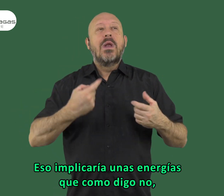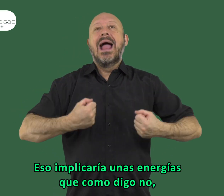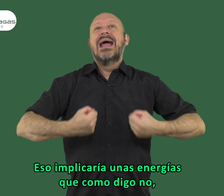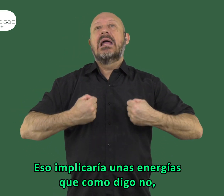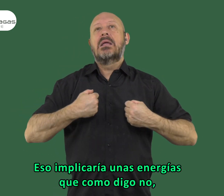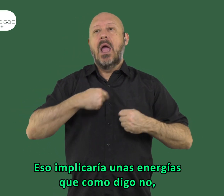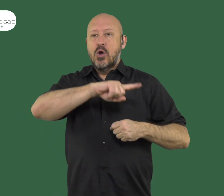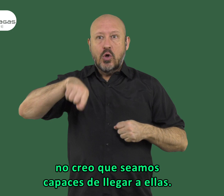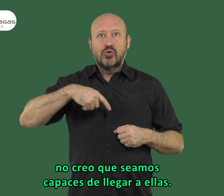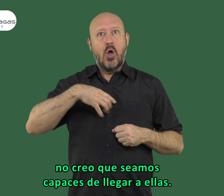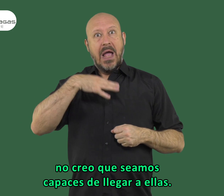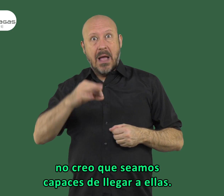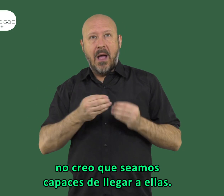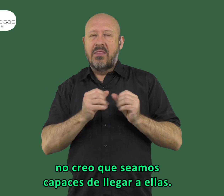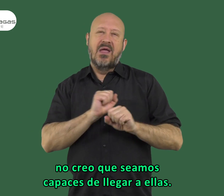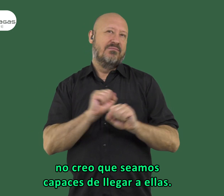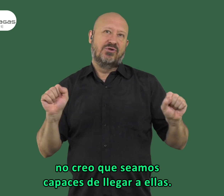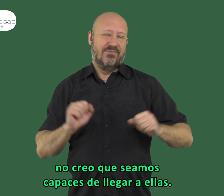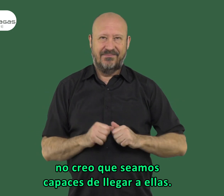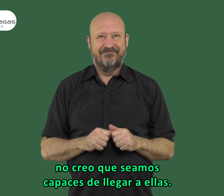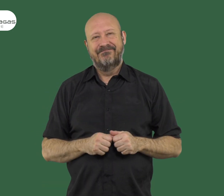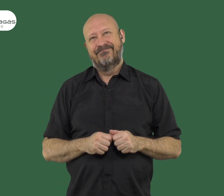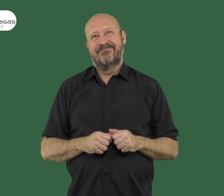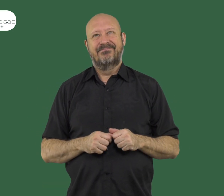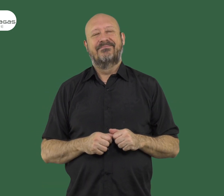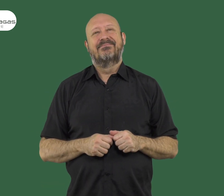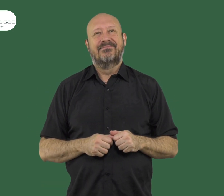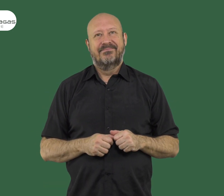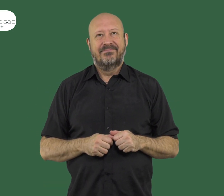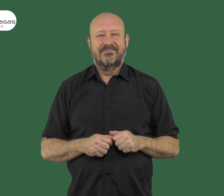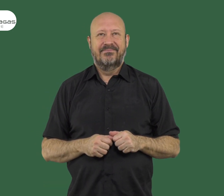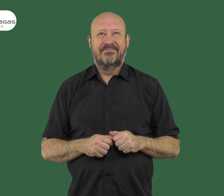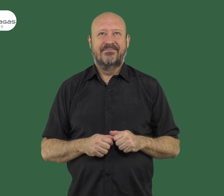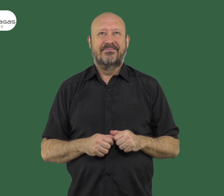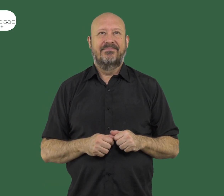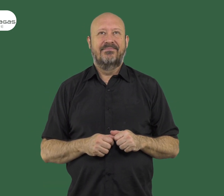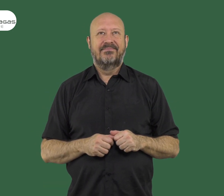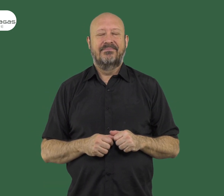digo, no creo que seamos capaces de llegar a ellas.